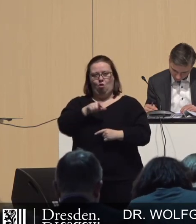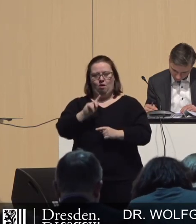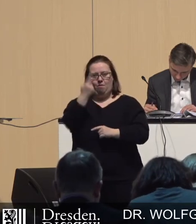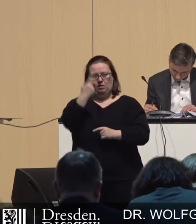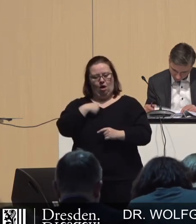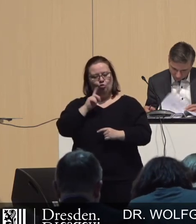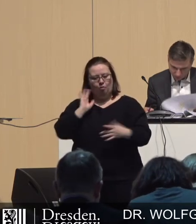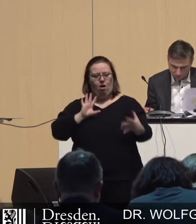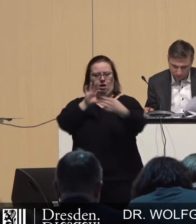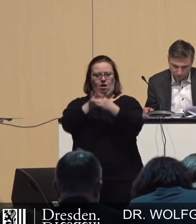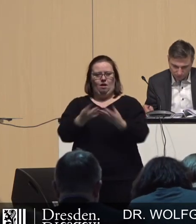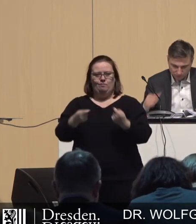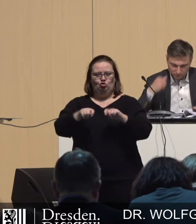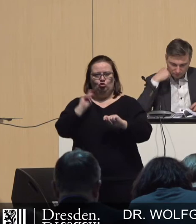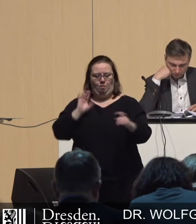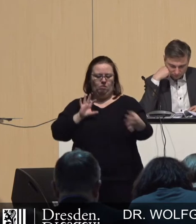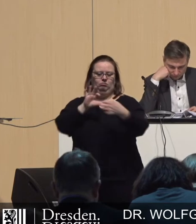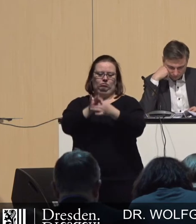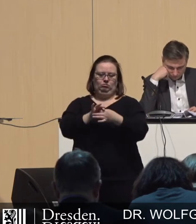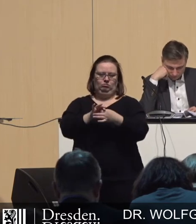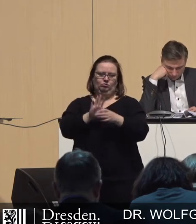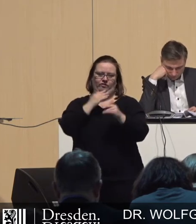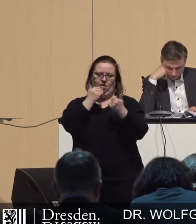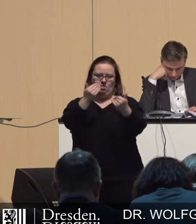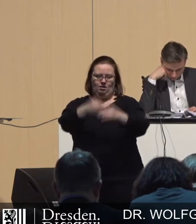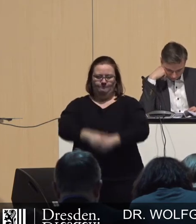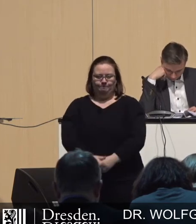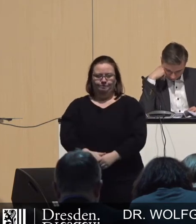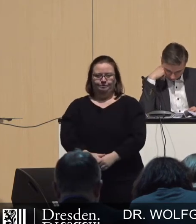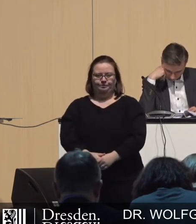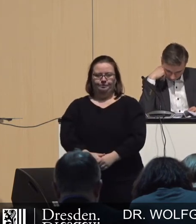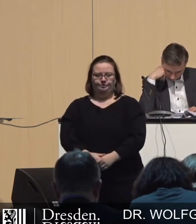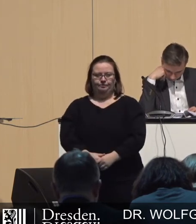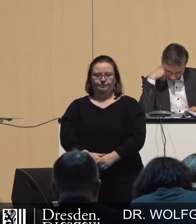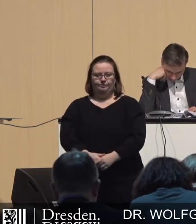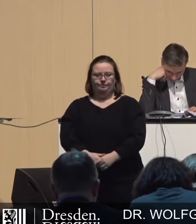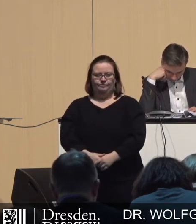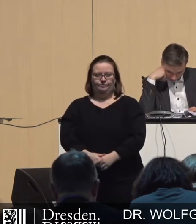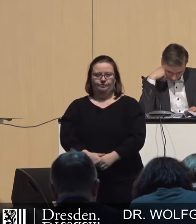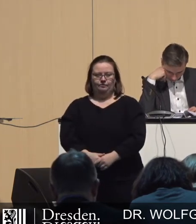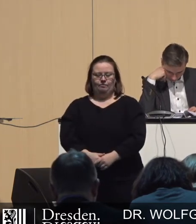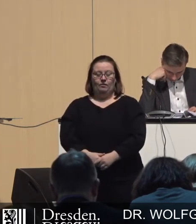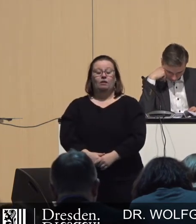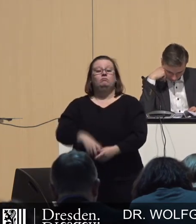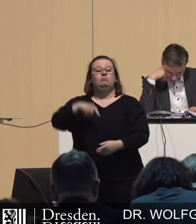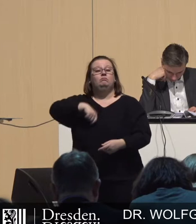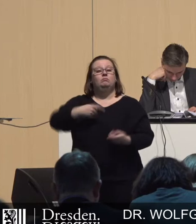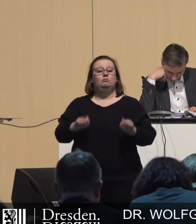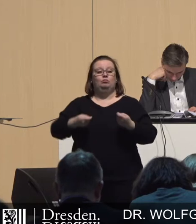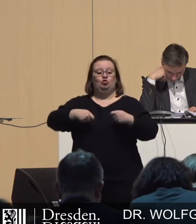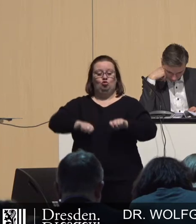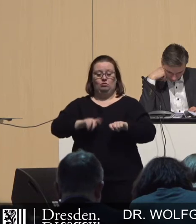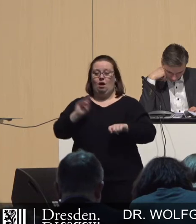Sie auf diesen Beschluss auch hier an dieser Stelle in Ihrer Rede Bezug genommen haben. Mit diesem Beschluss sind auch die